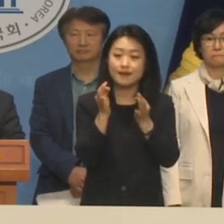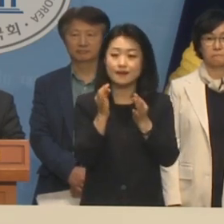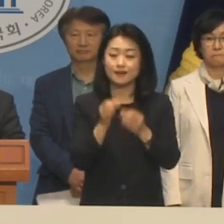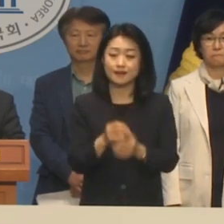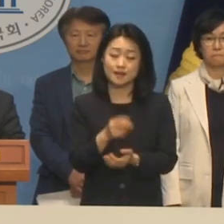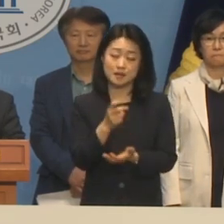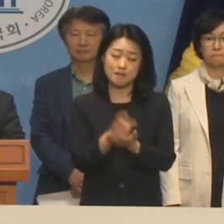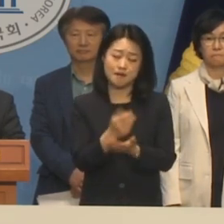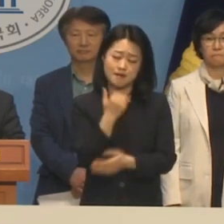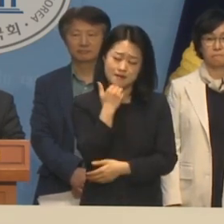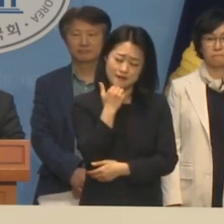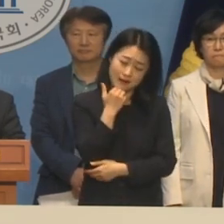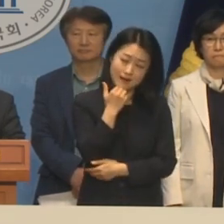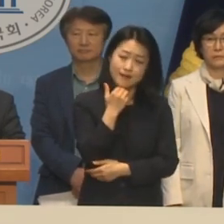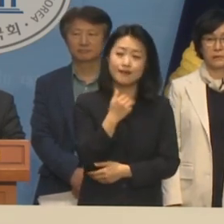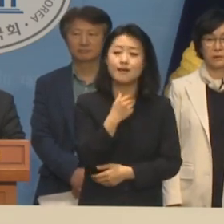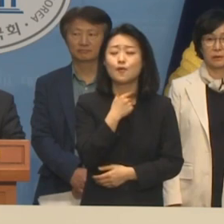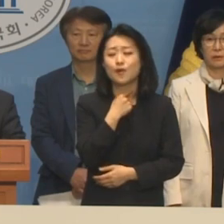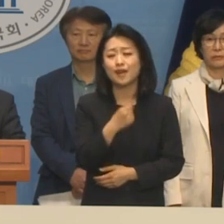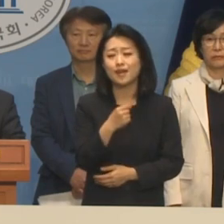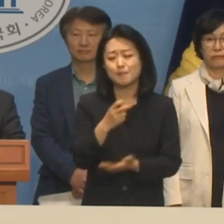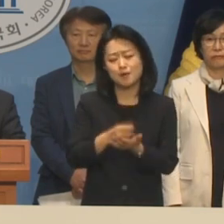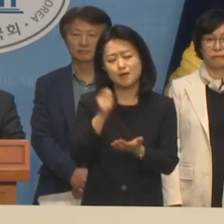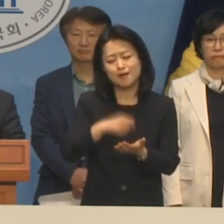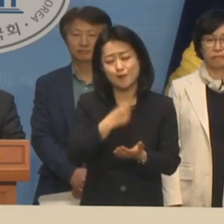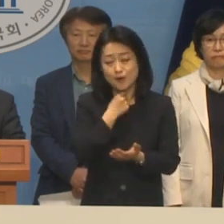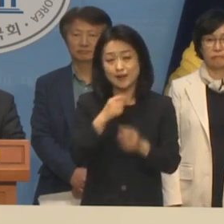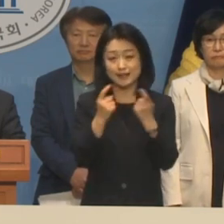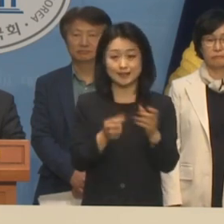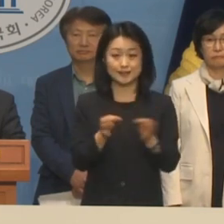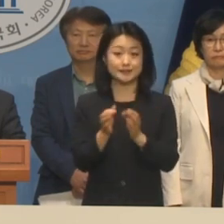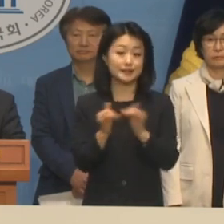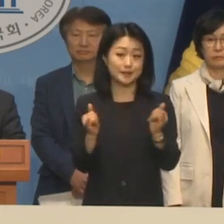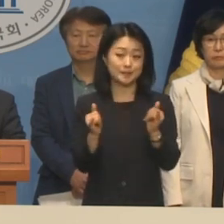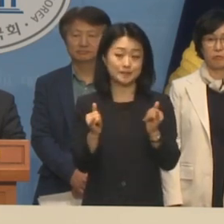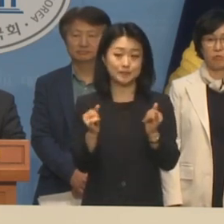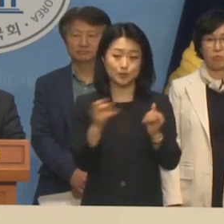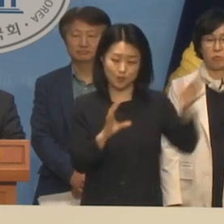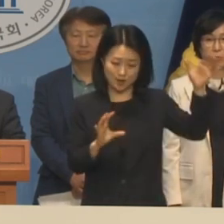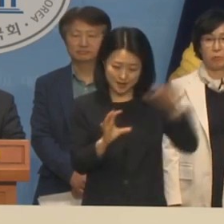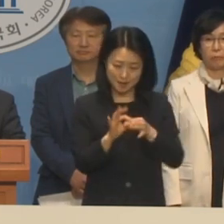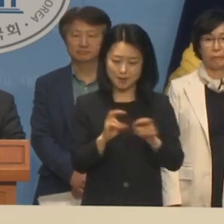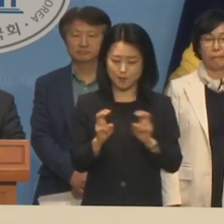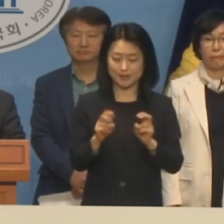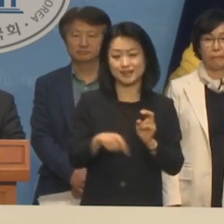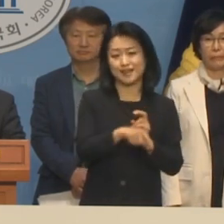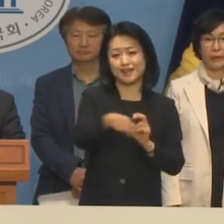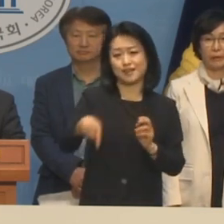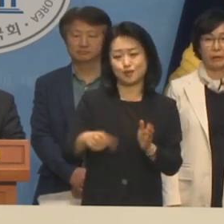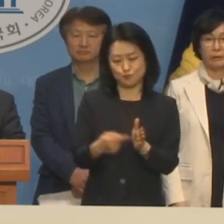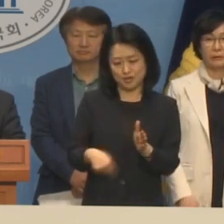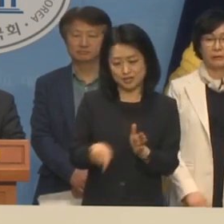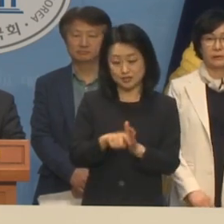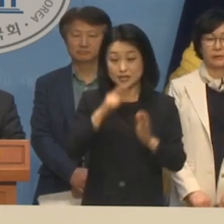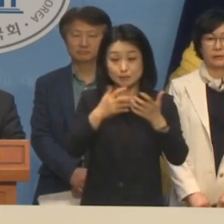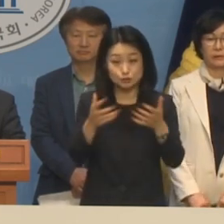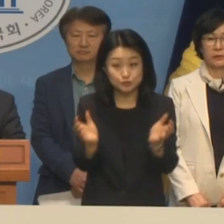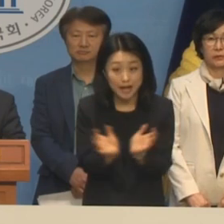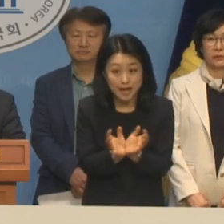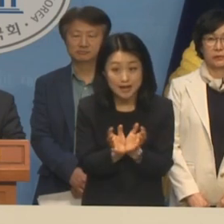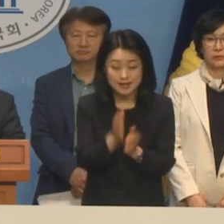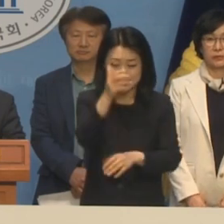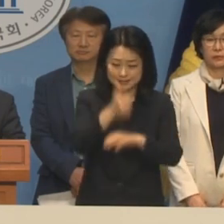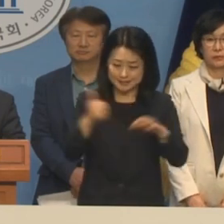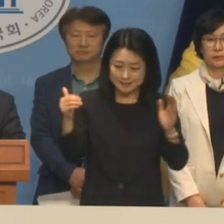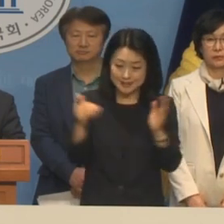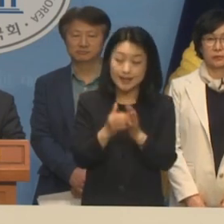처리를 기다리고 계실 우리 소상공인 자영업자 그리고 가맹점주들을 위해서 민주당은